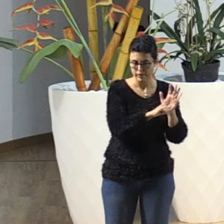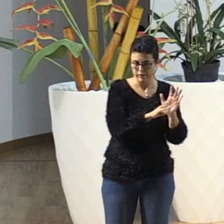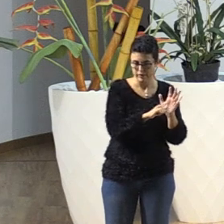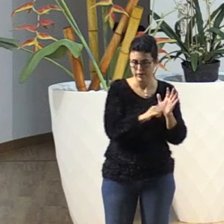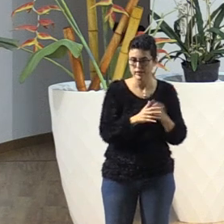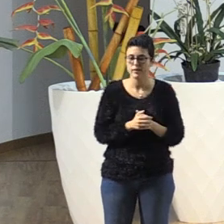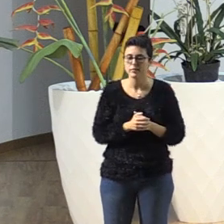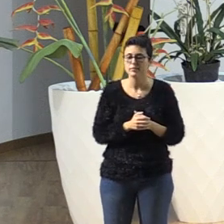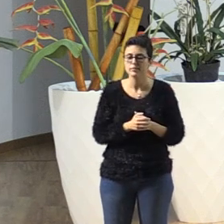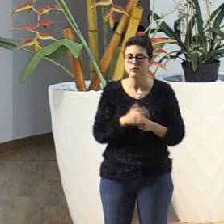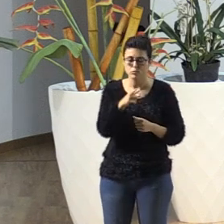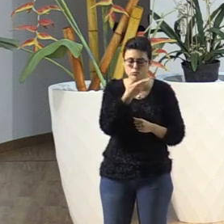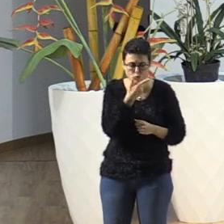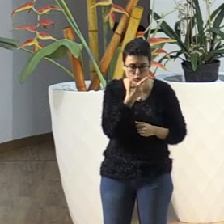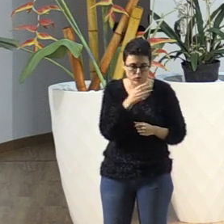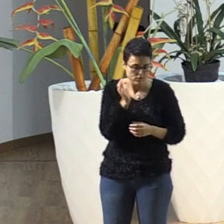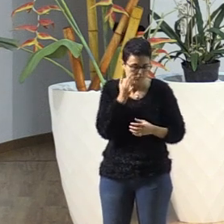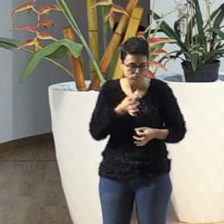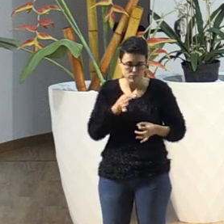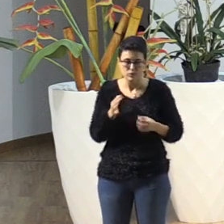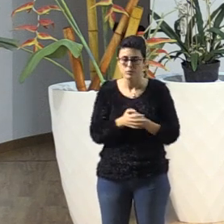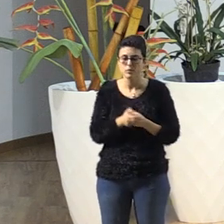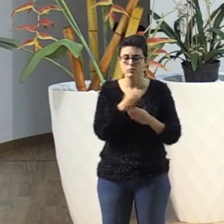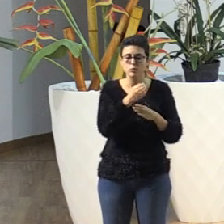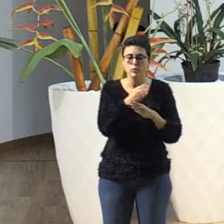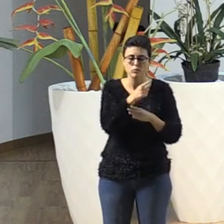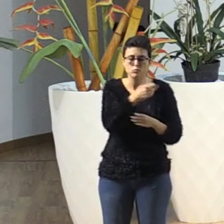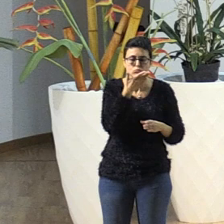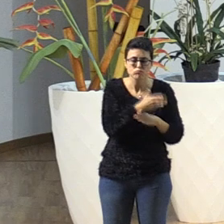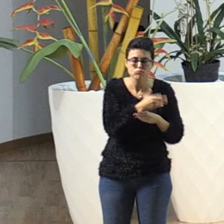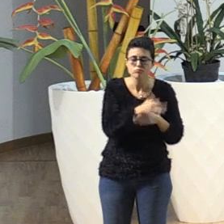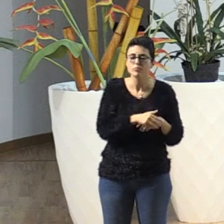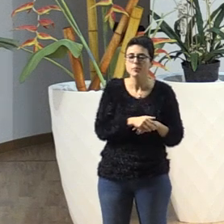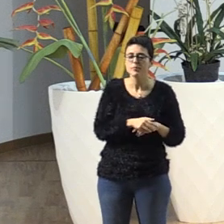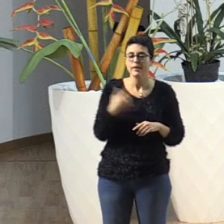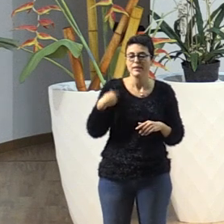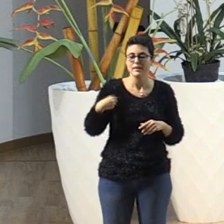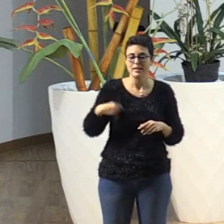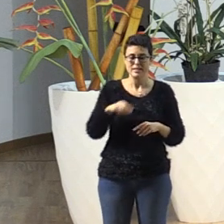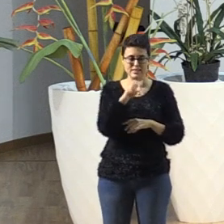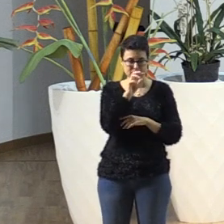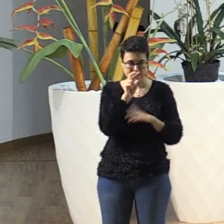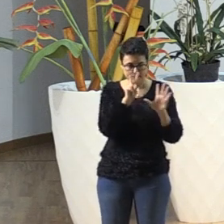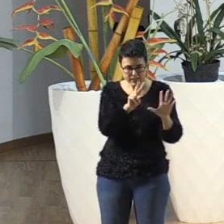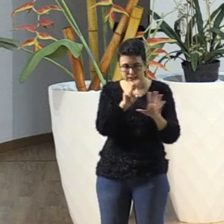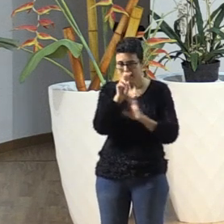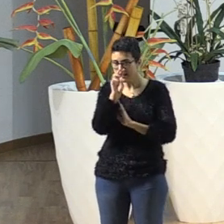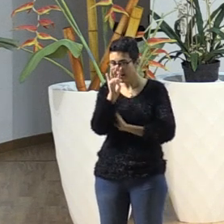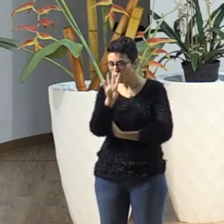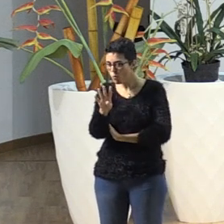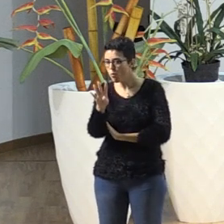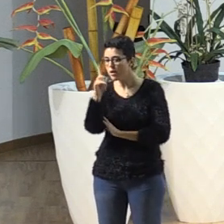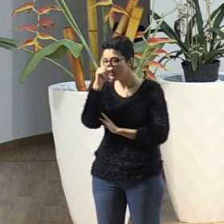aquello, que las pisado a tope. Torrebaró, la esperanza de vida son 74 años y